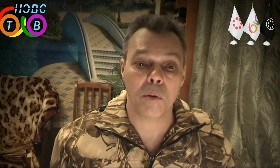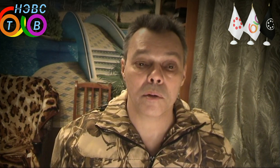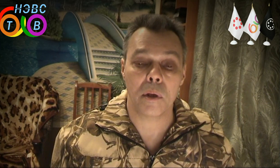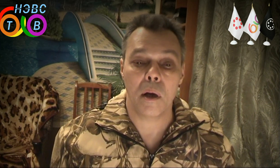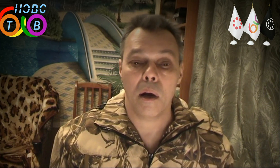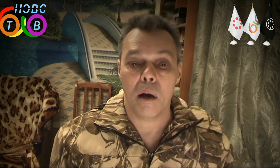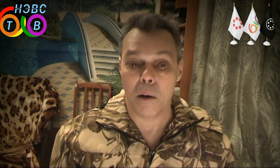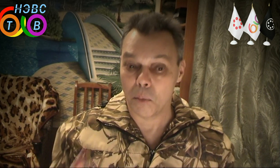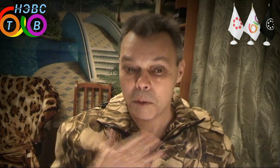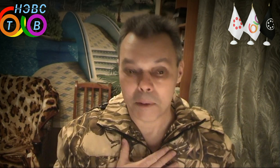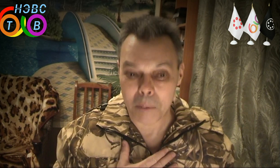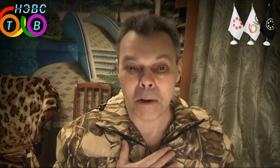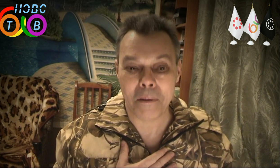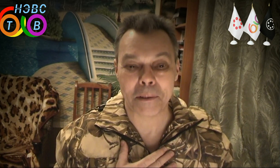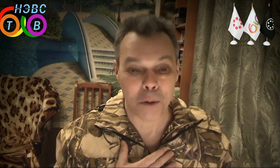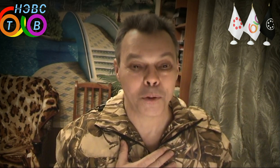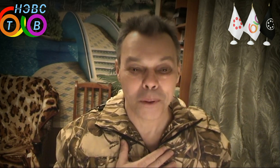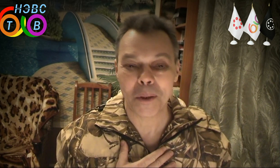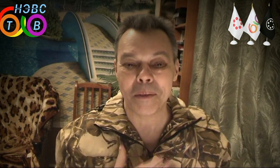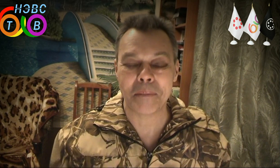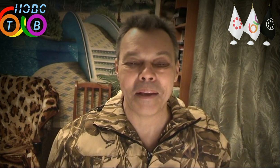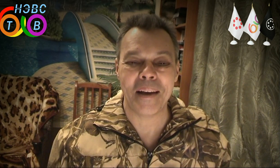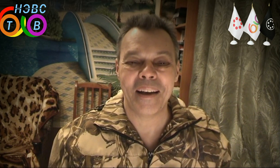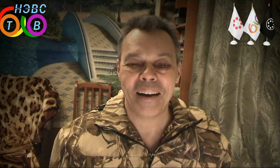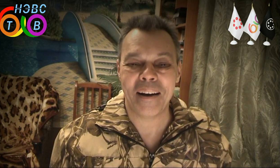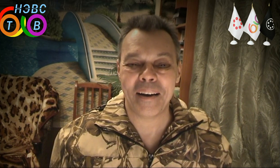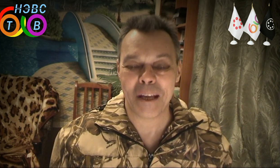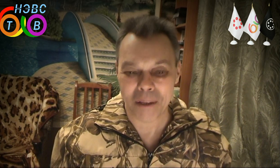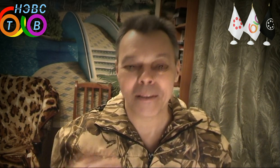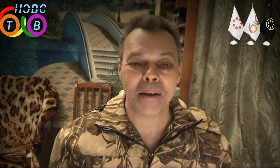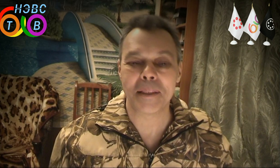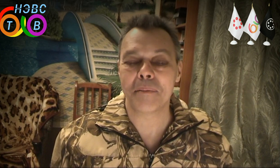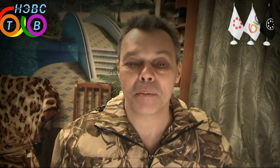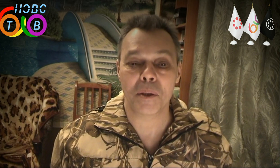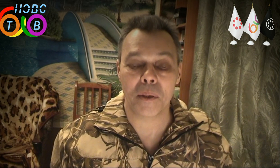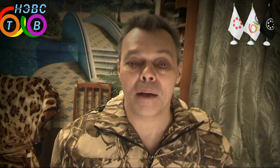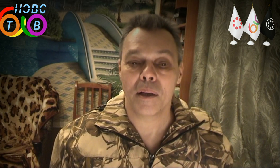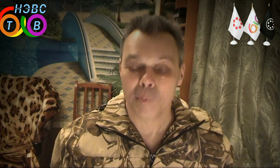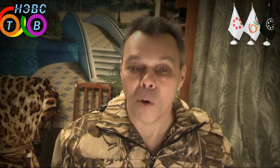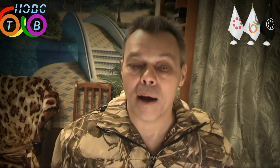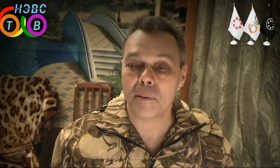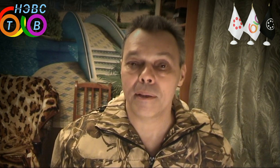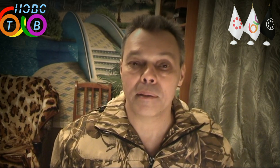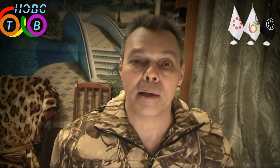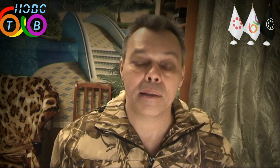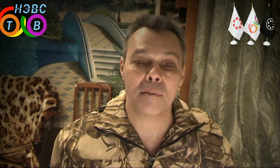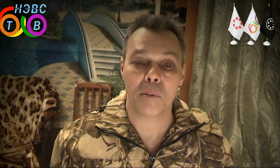вопросы. Огромное спасибо Всеславу Солу, то бишь мне. Я благодарен сам себе, что я смог ответить на эти